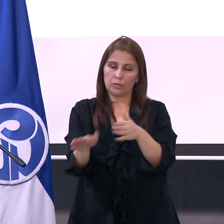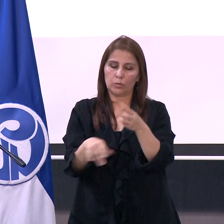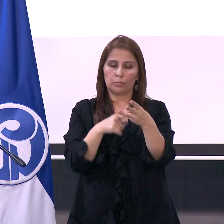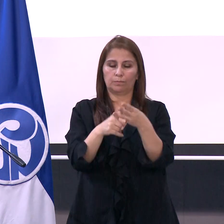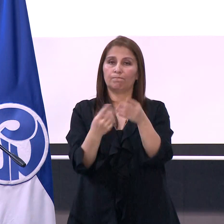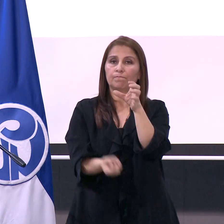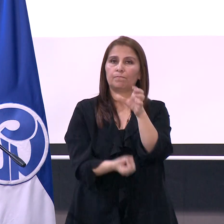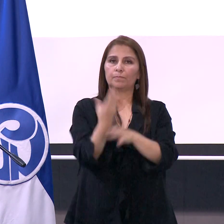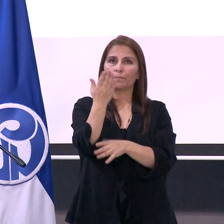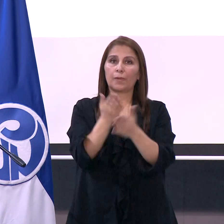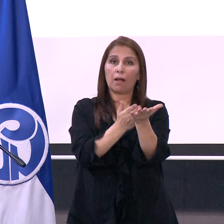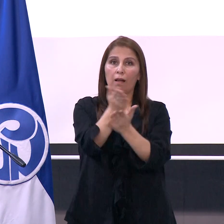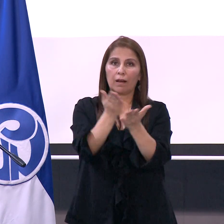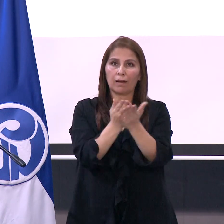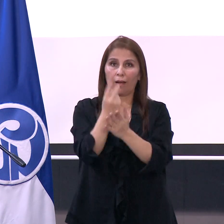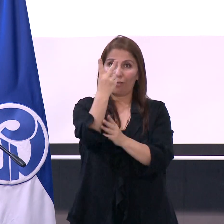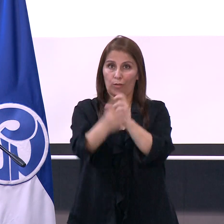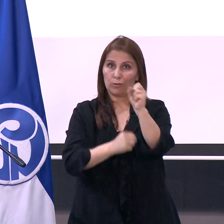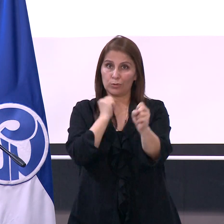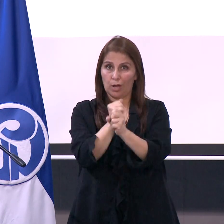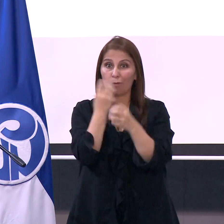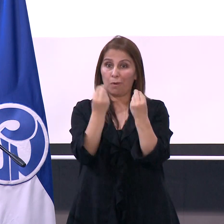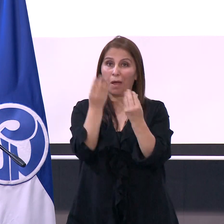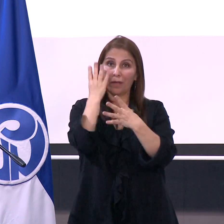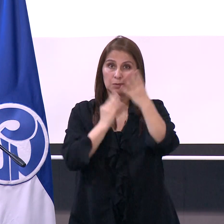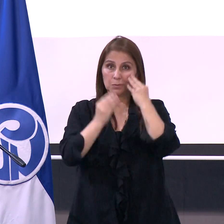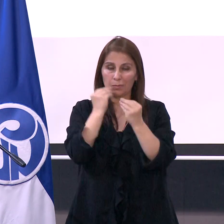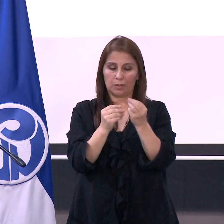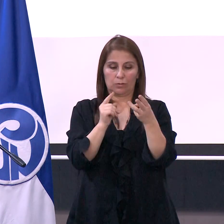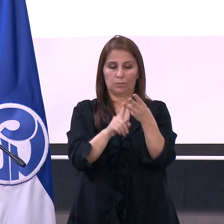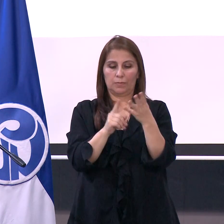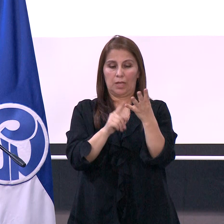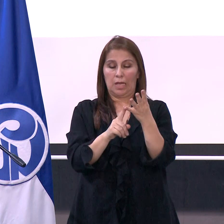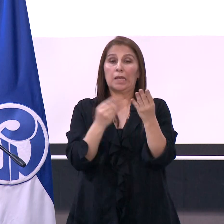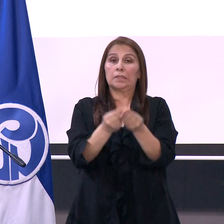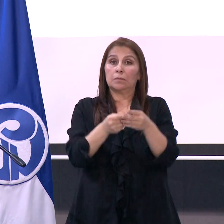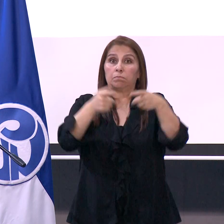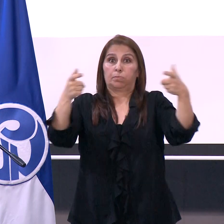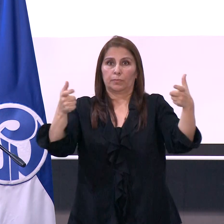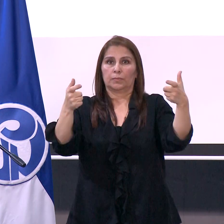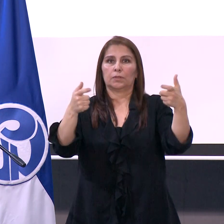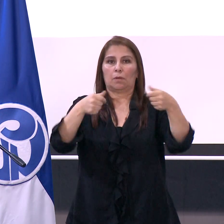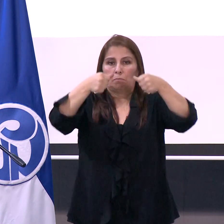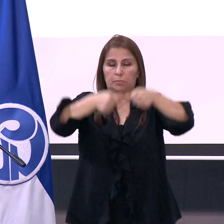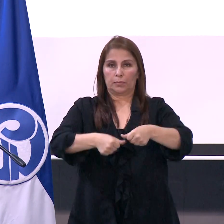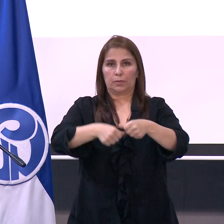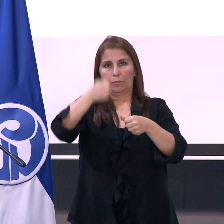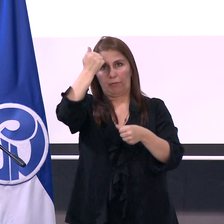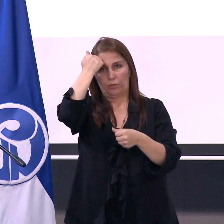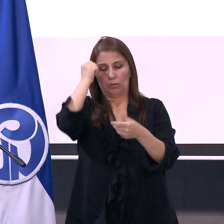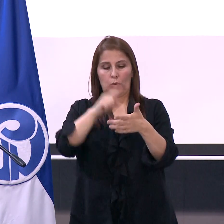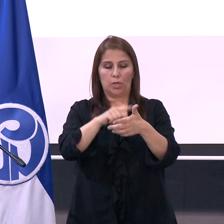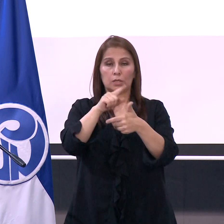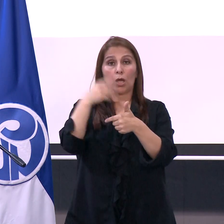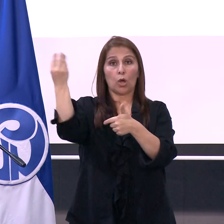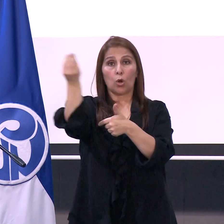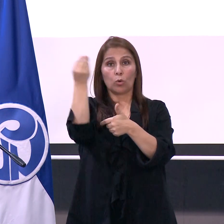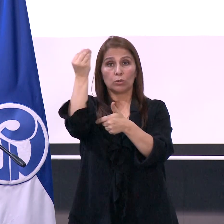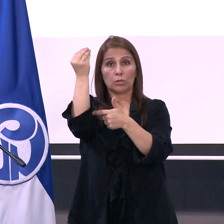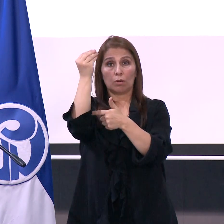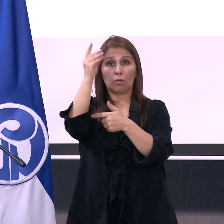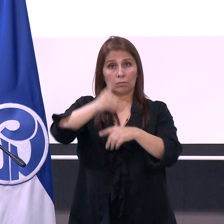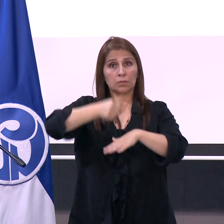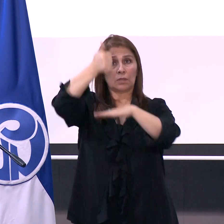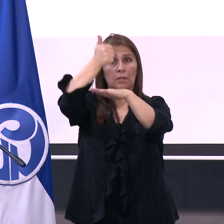dos años a nivel de expertos se aumentó la planta docente se creó una nueva composición del consejo directivo dándole más